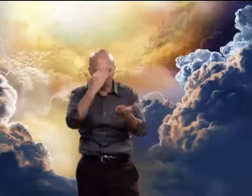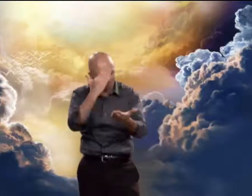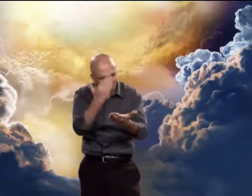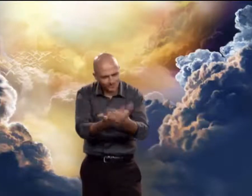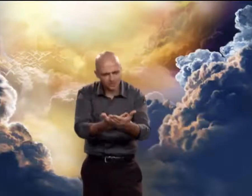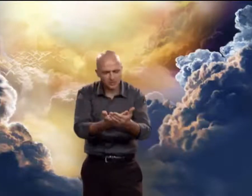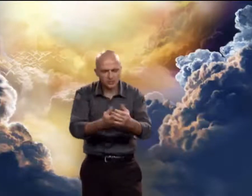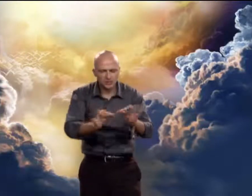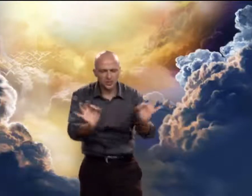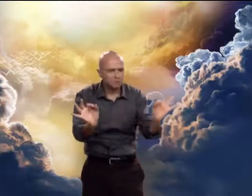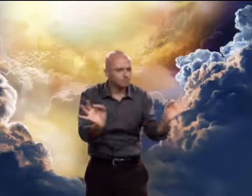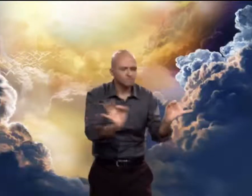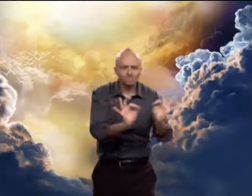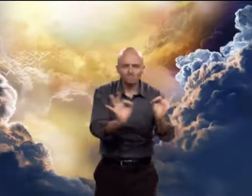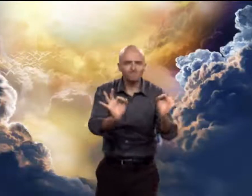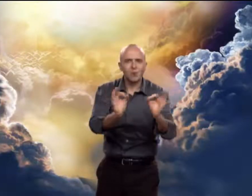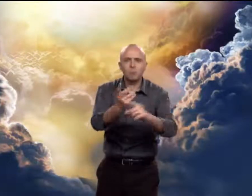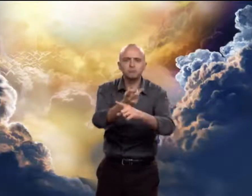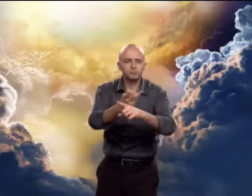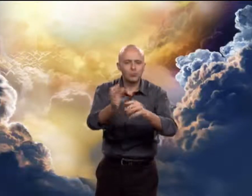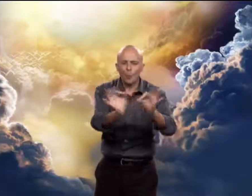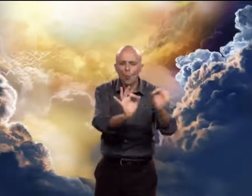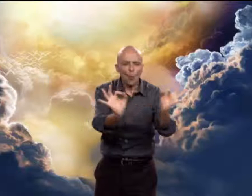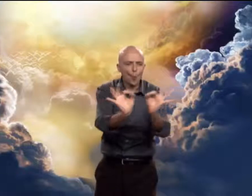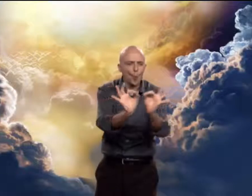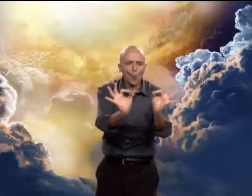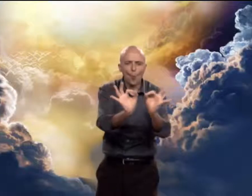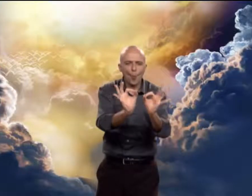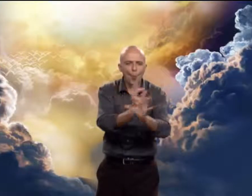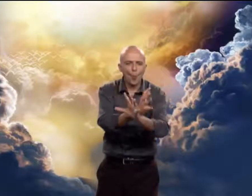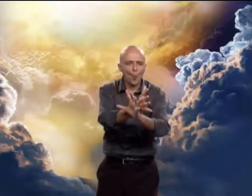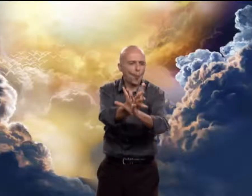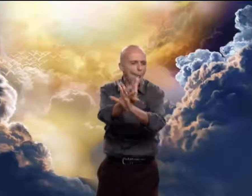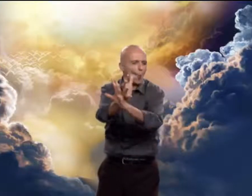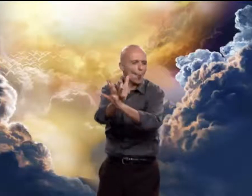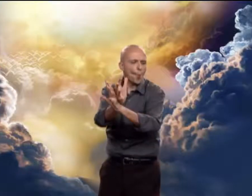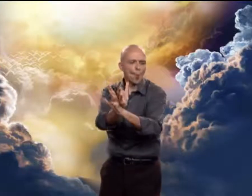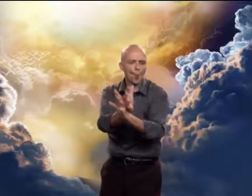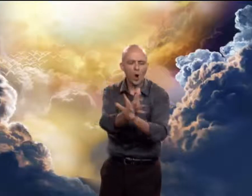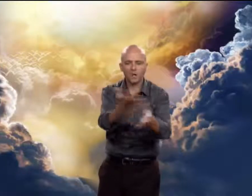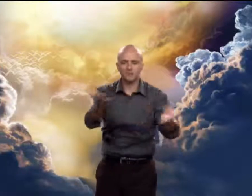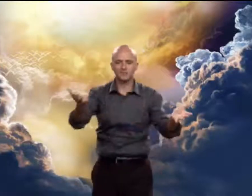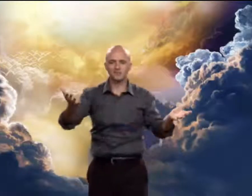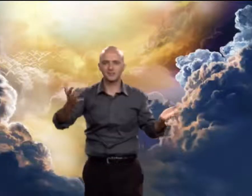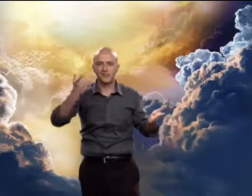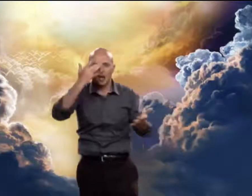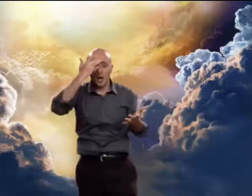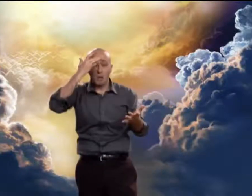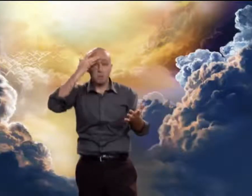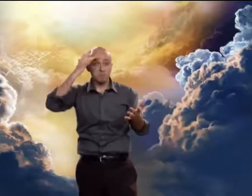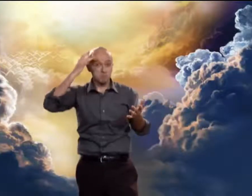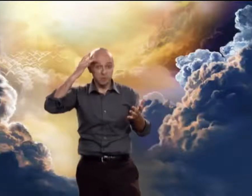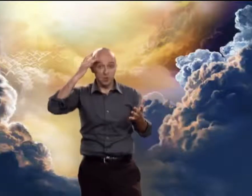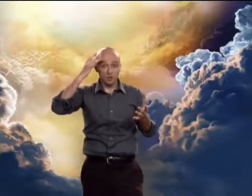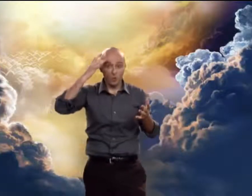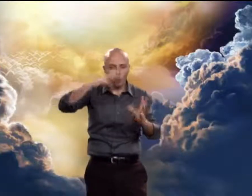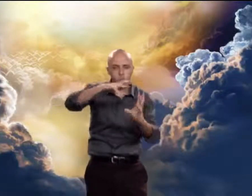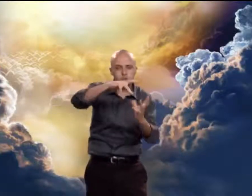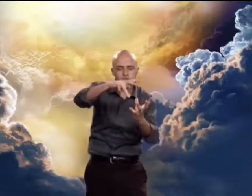Paulo. Vocês, irmãos, não estão nas trevas para que esse dia os surpreenda como ladrão. Vocês todos